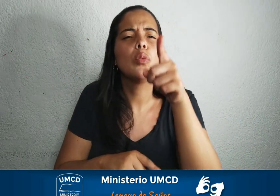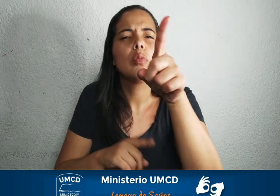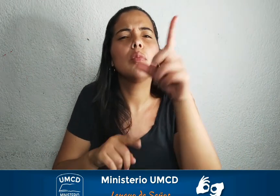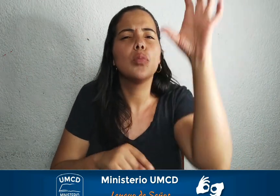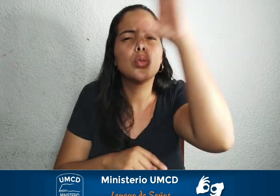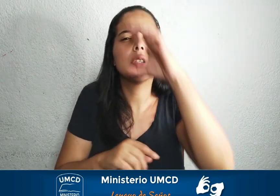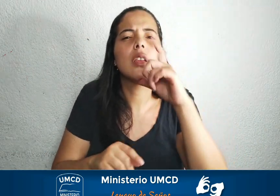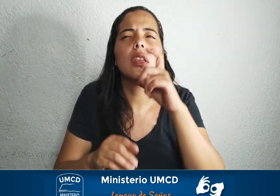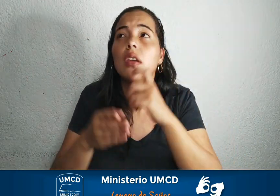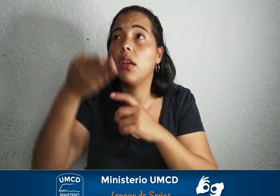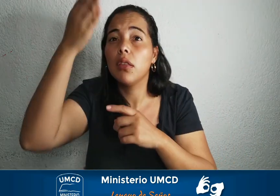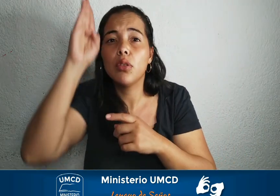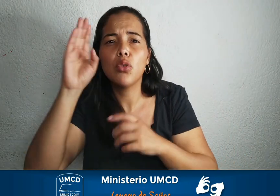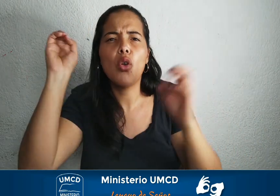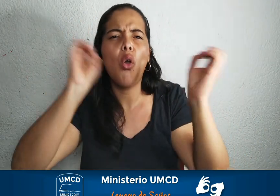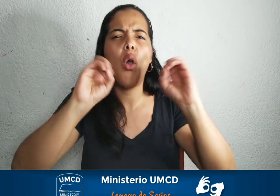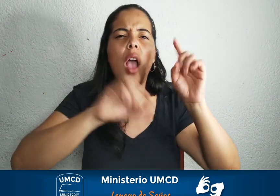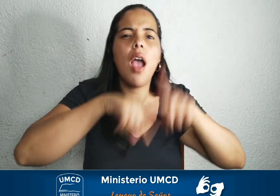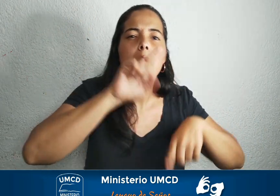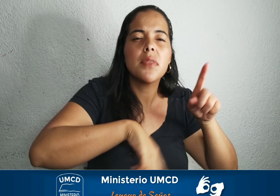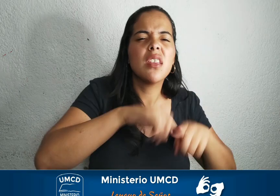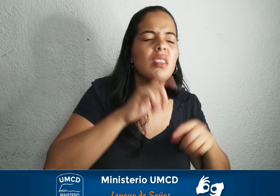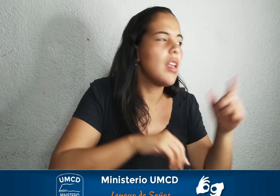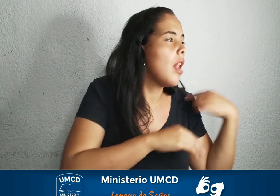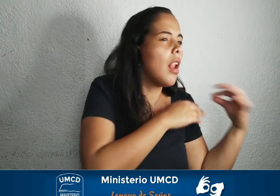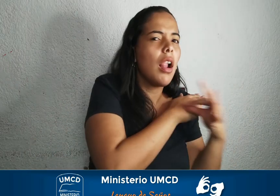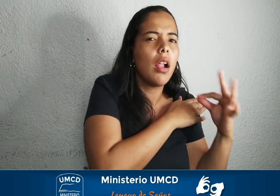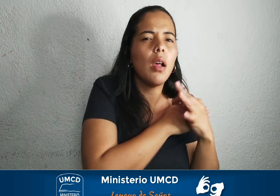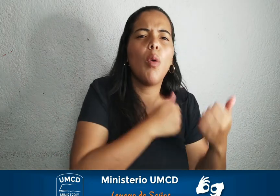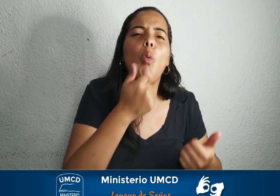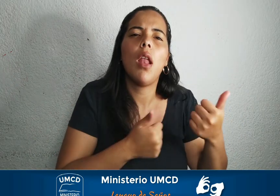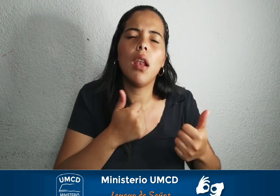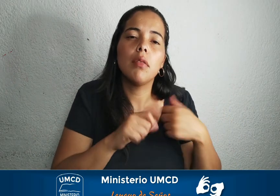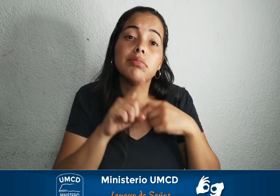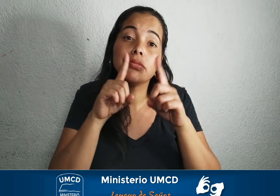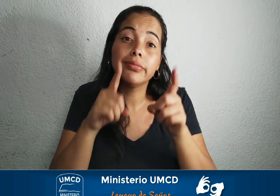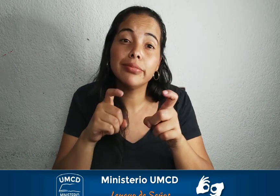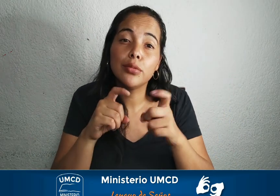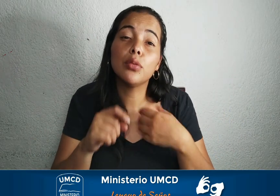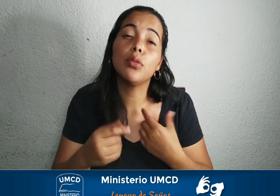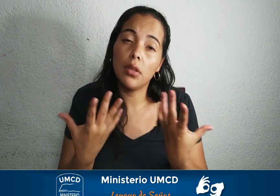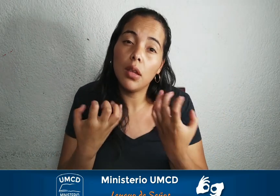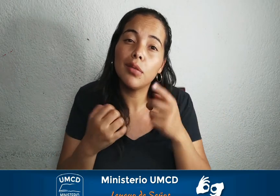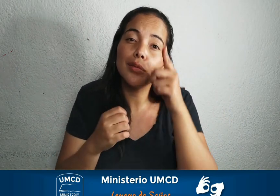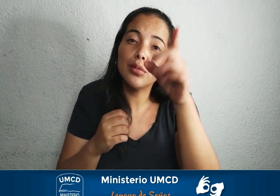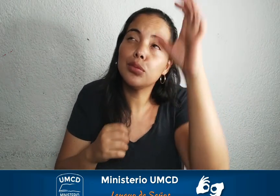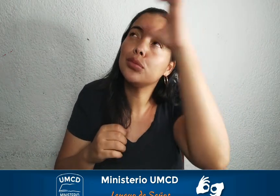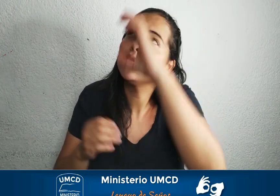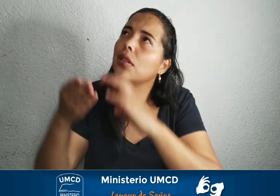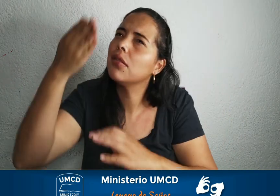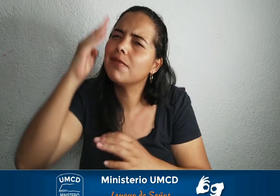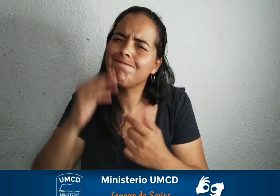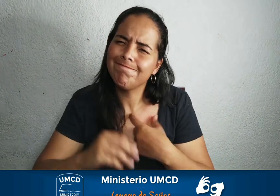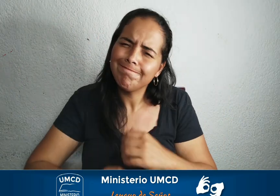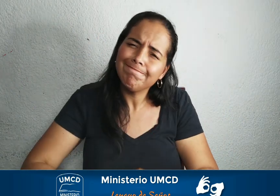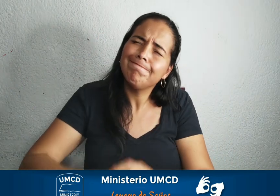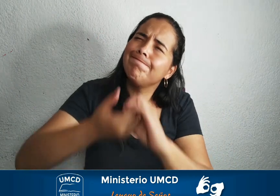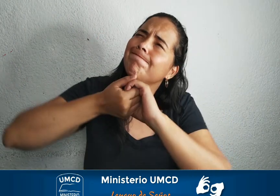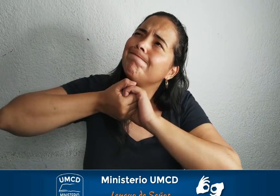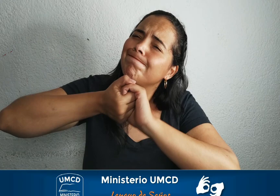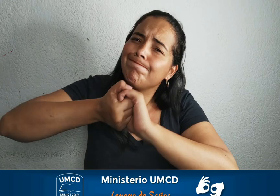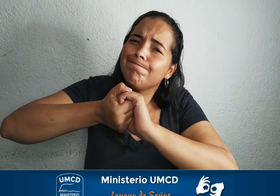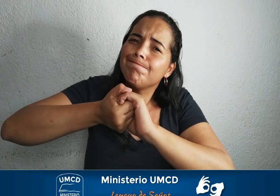quién estamos escuchando usted y yo? Ojalá sea al Señor. Usted busque a Dios, dependa de